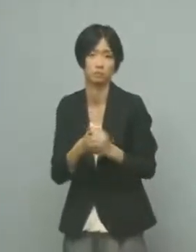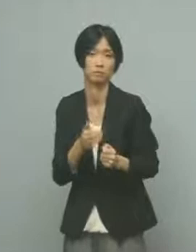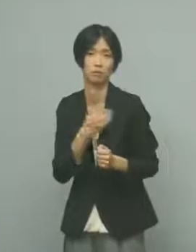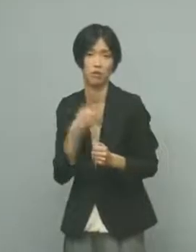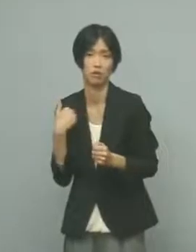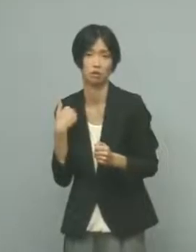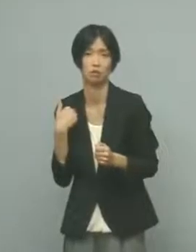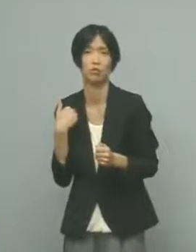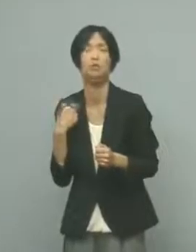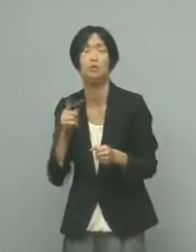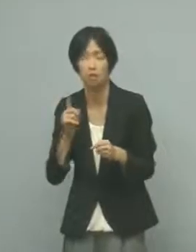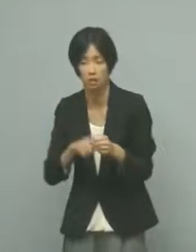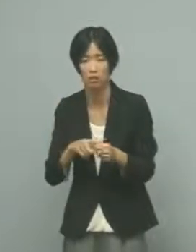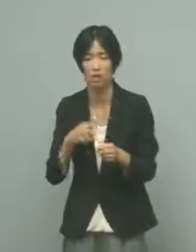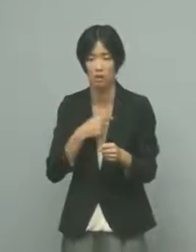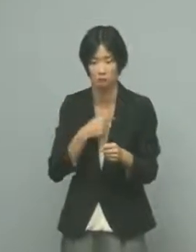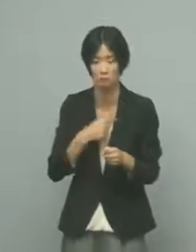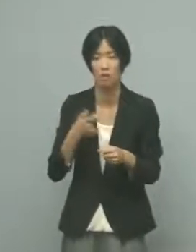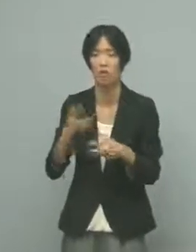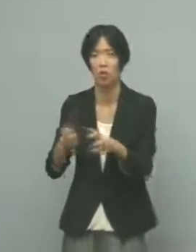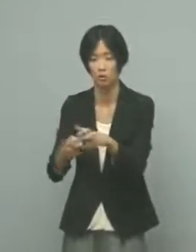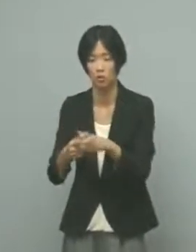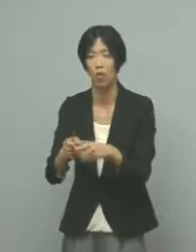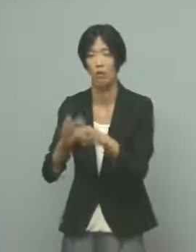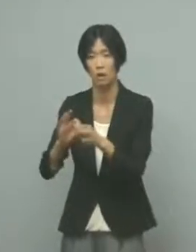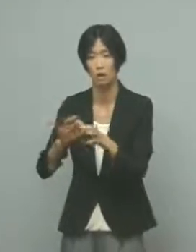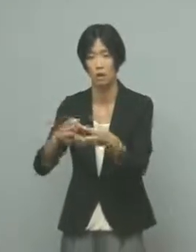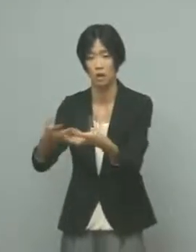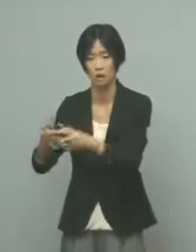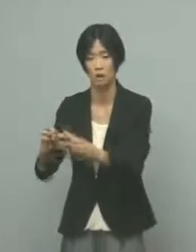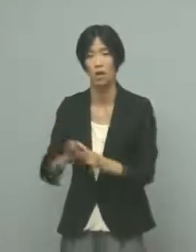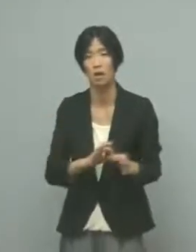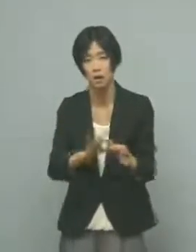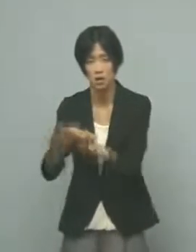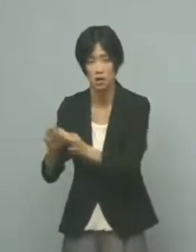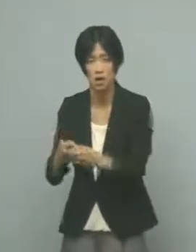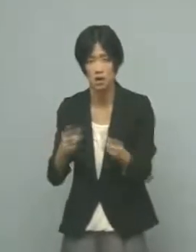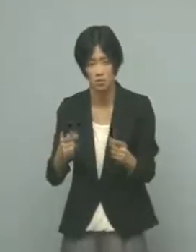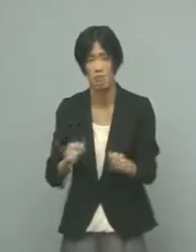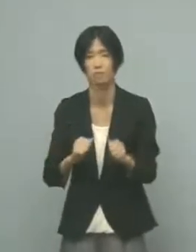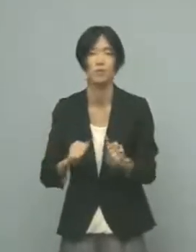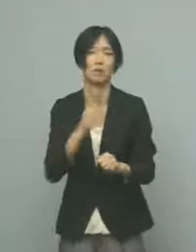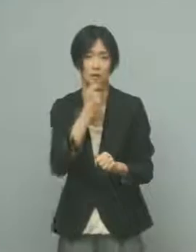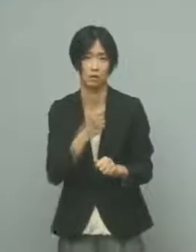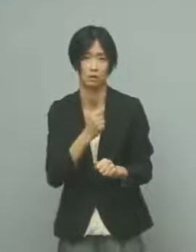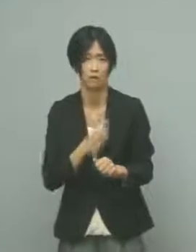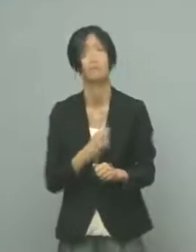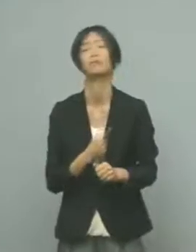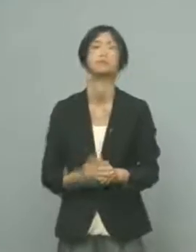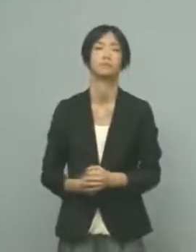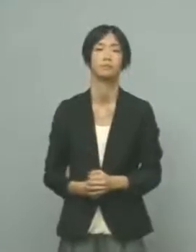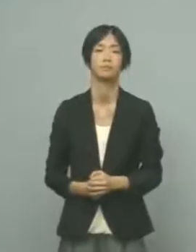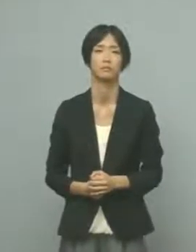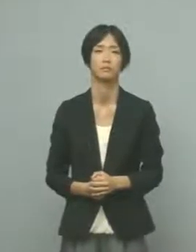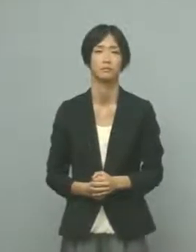県として、市町村や関係機関と連携して、しっかりと取り組んでいきたいというふうに思います。